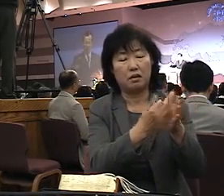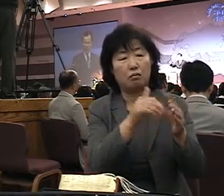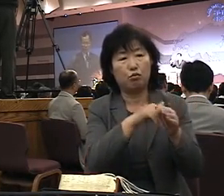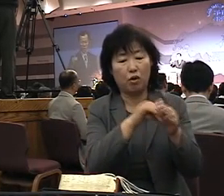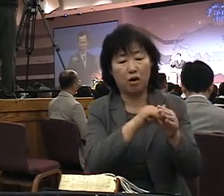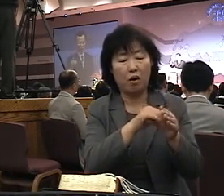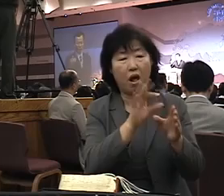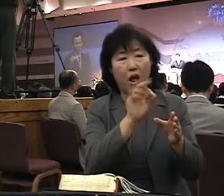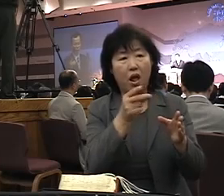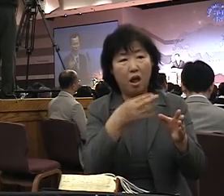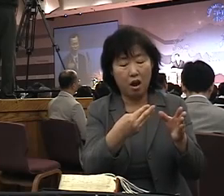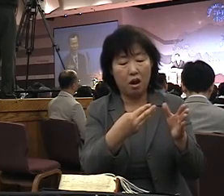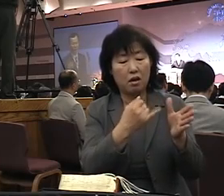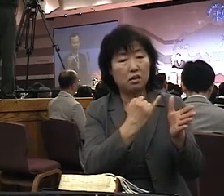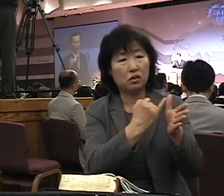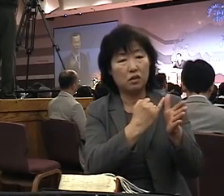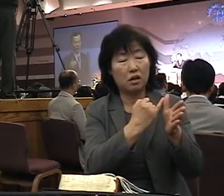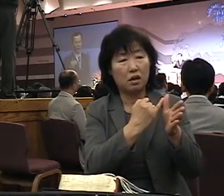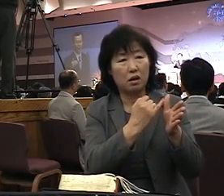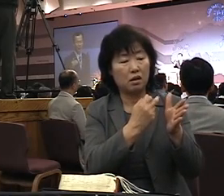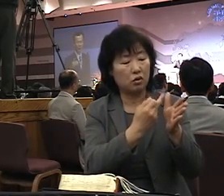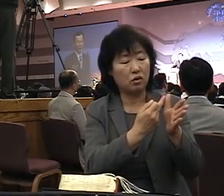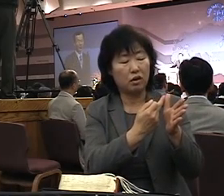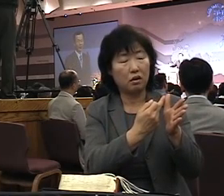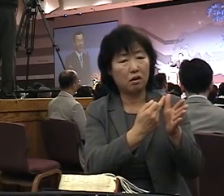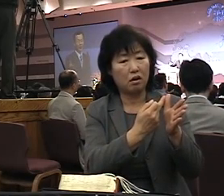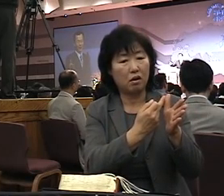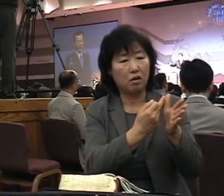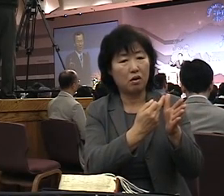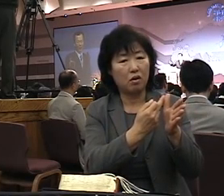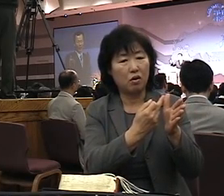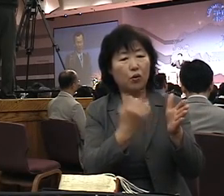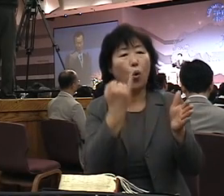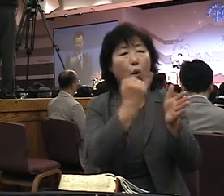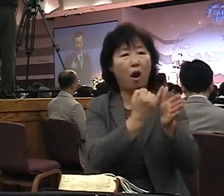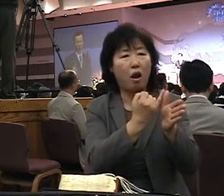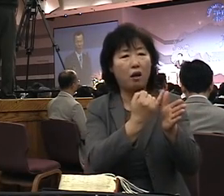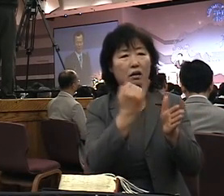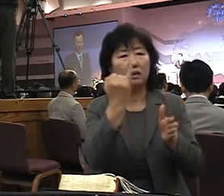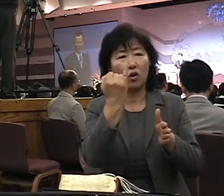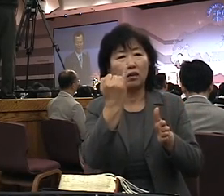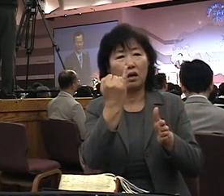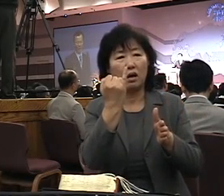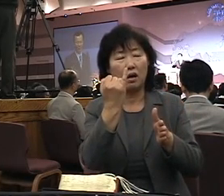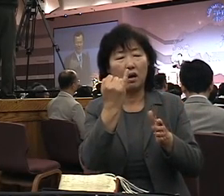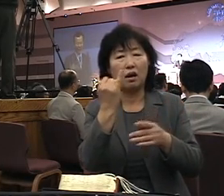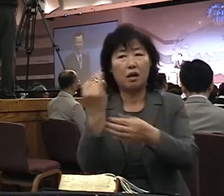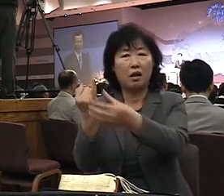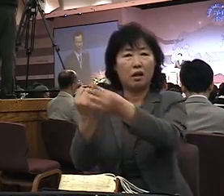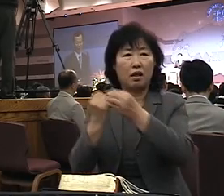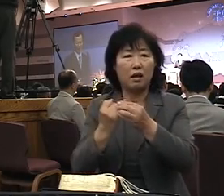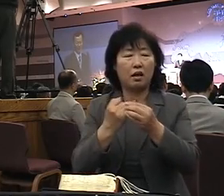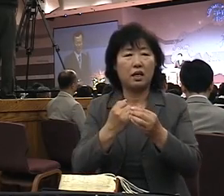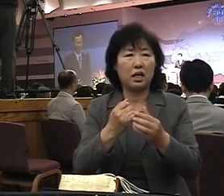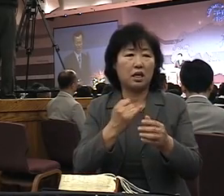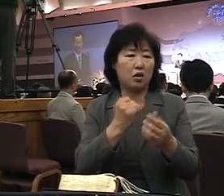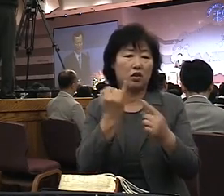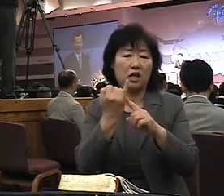그 엘과 첫째 아들과 결혼할 수 있는 한 여인을 이제 들여옵니다. 그의 이름이